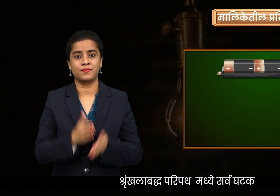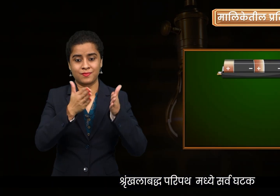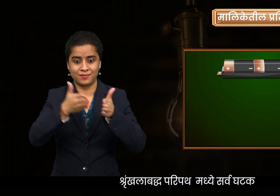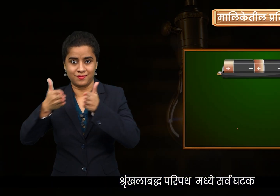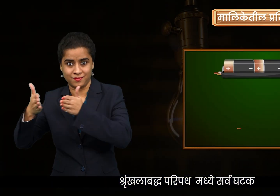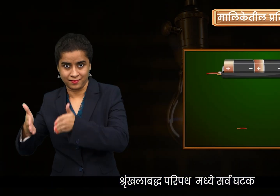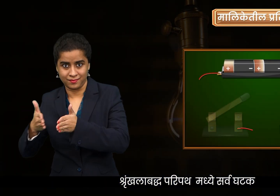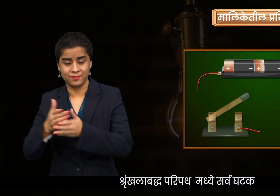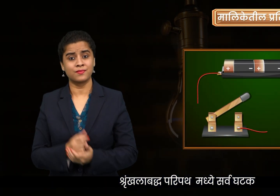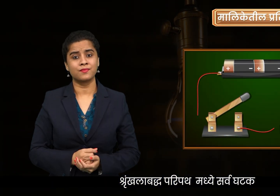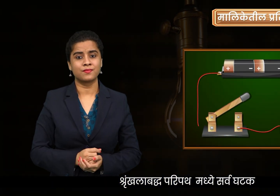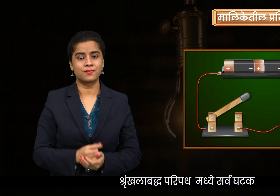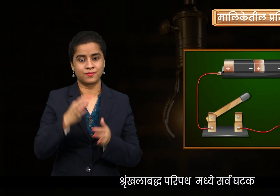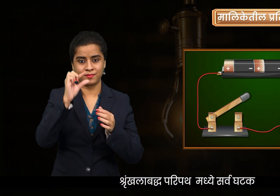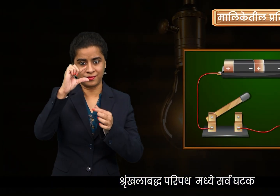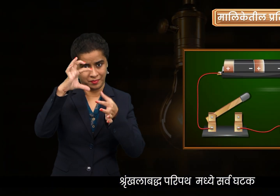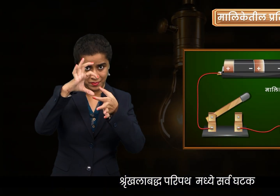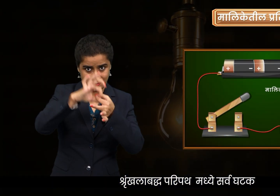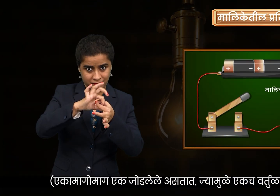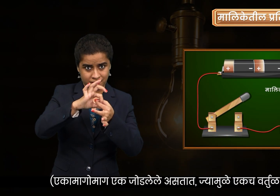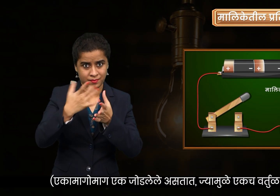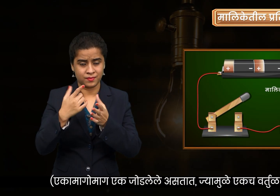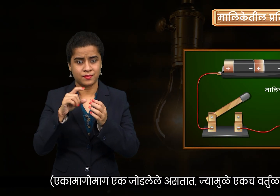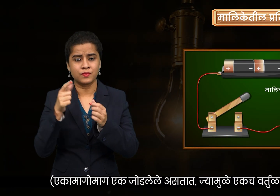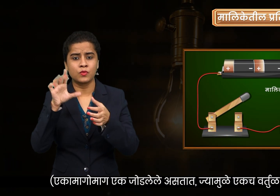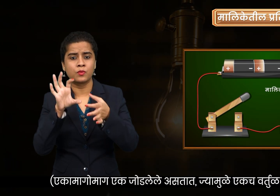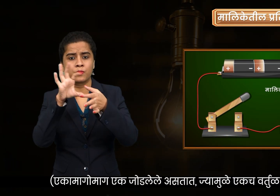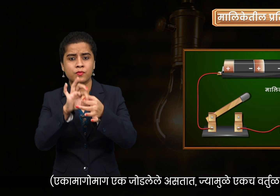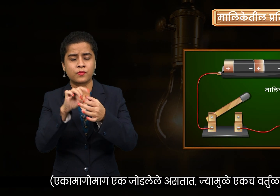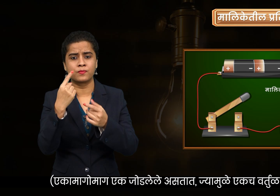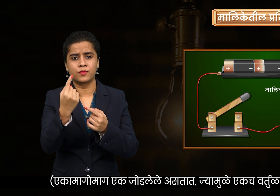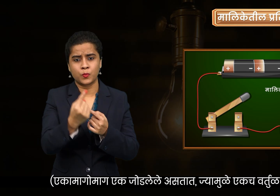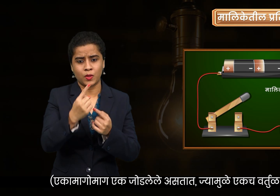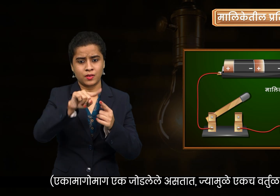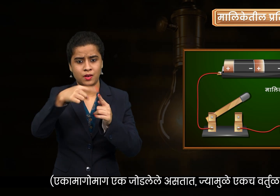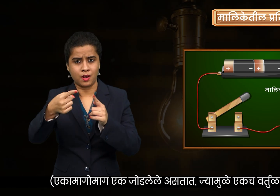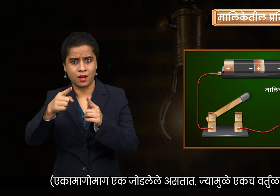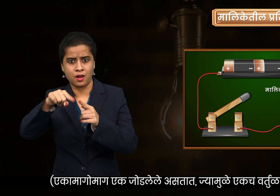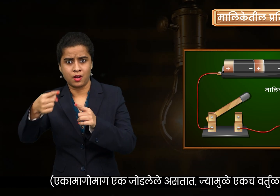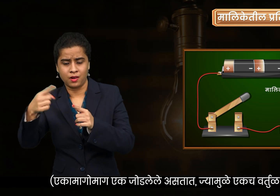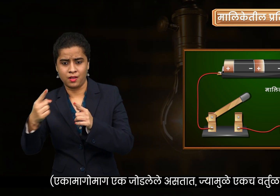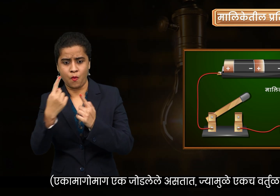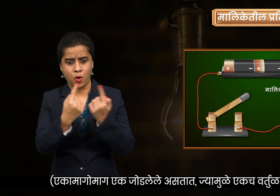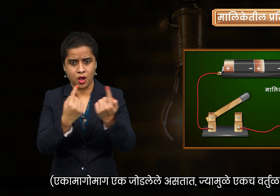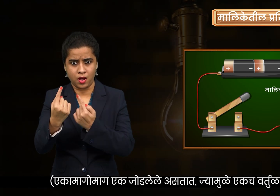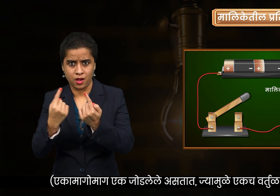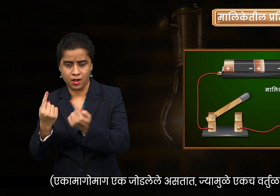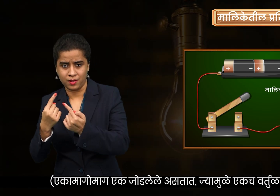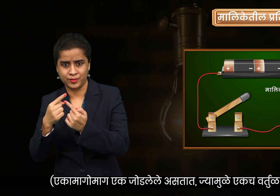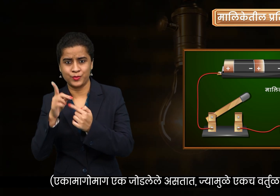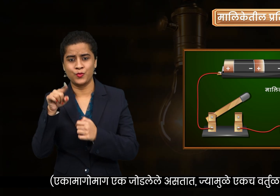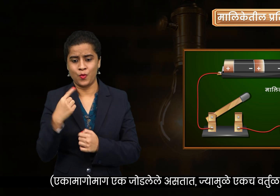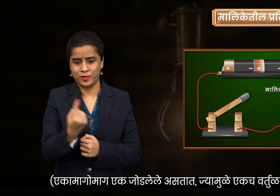शृंखलाबद्ध परिपथ मध्ये सर्व घटक एका मागोमाग एक जोडलेले असतात, ज्यामुळे एकच वर्तुळ तयार